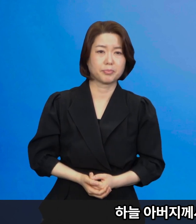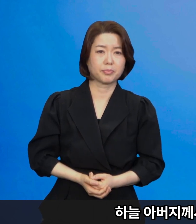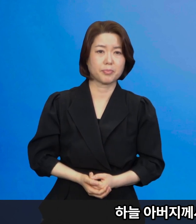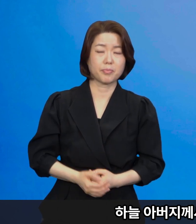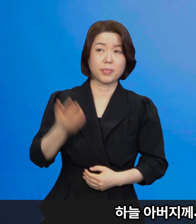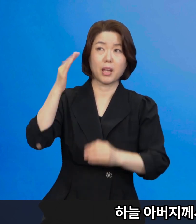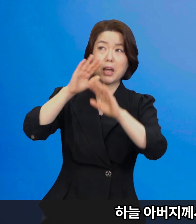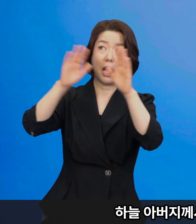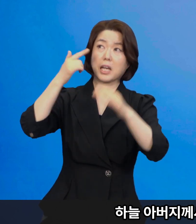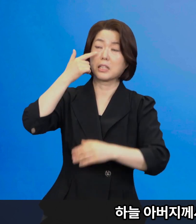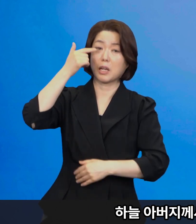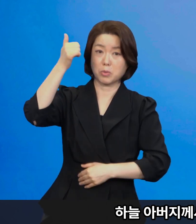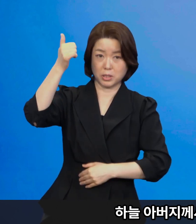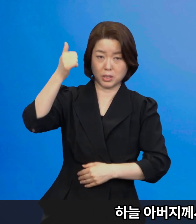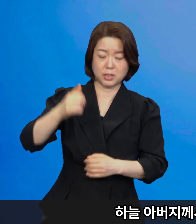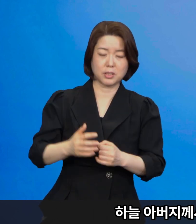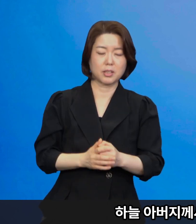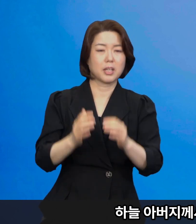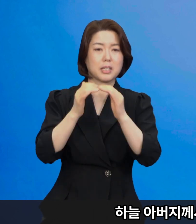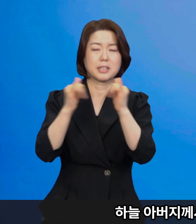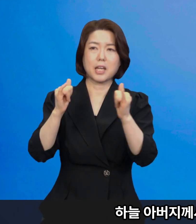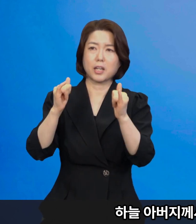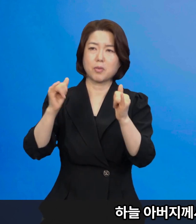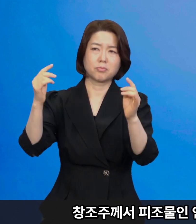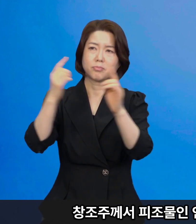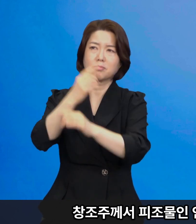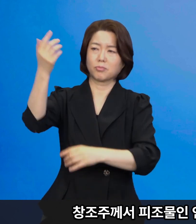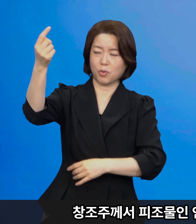하늘 아버지께서 사람이 되셨습니다.